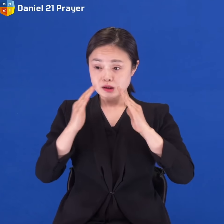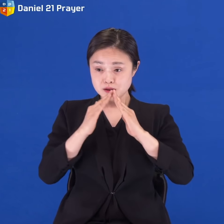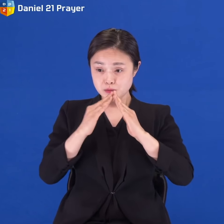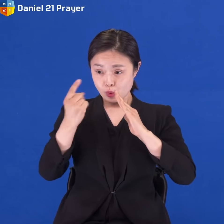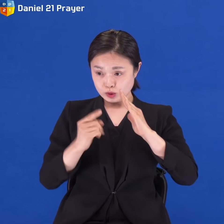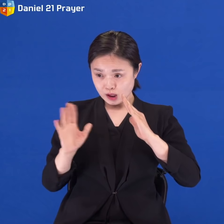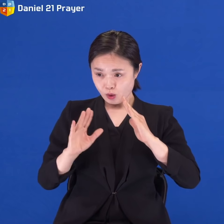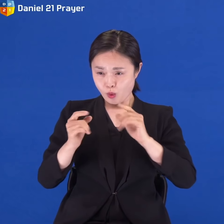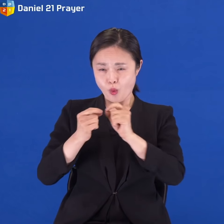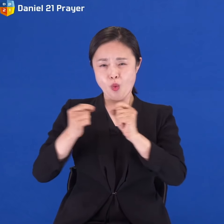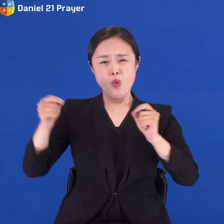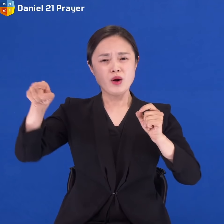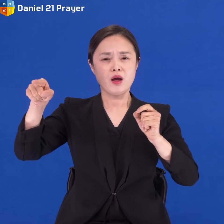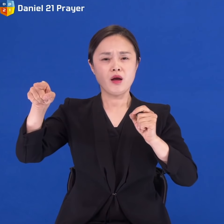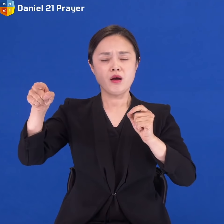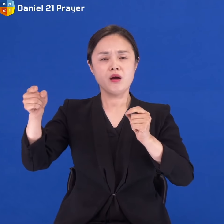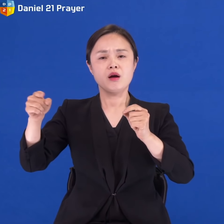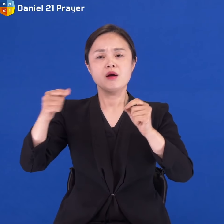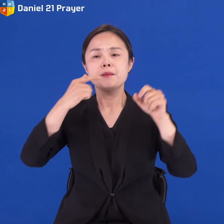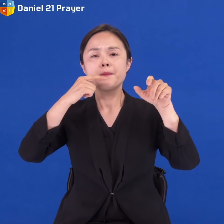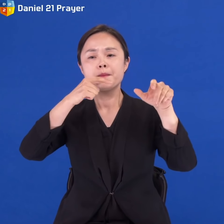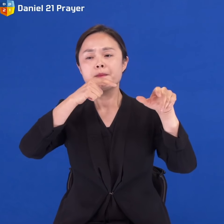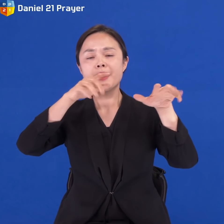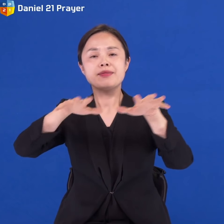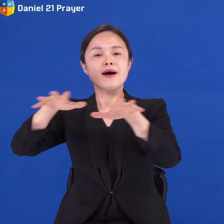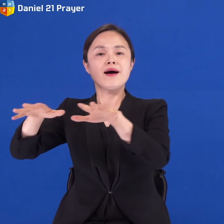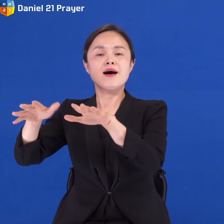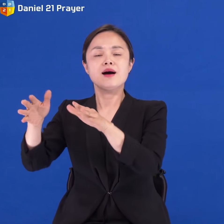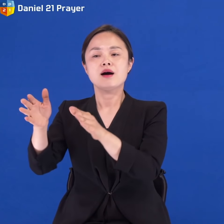그리고 아버지가 돌아오시면